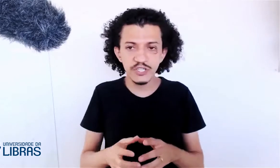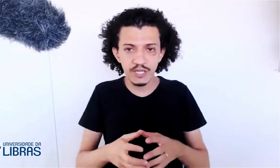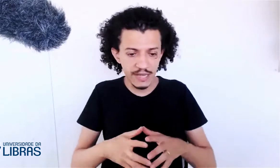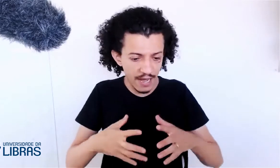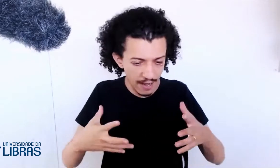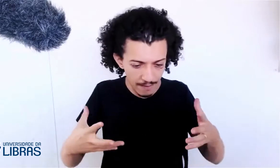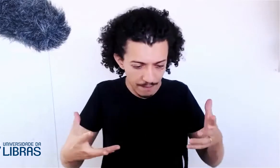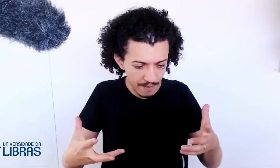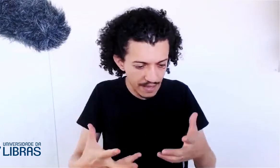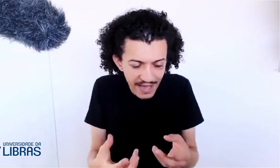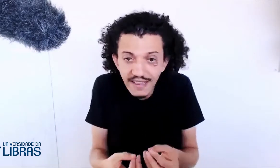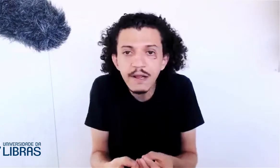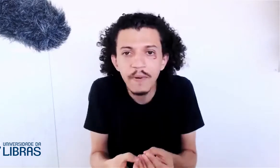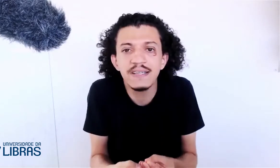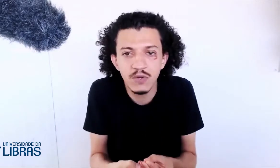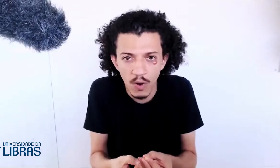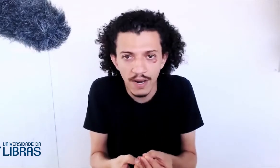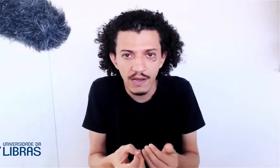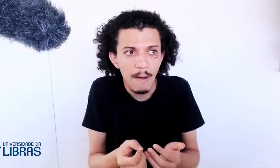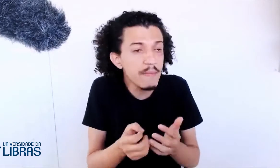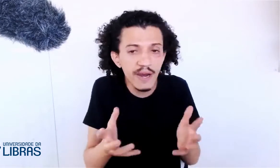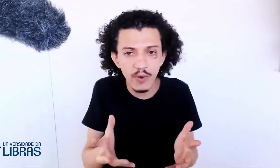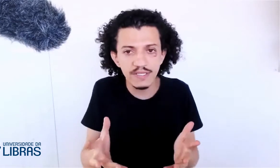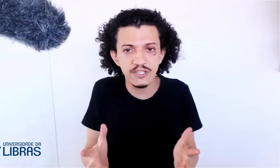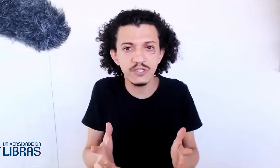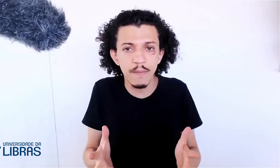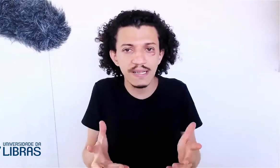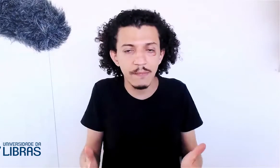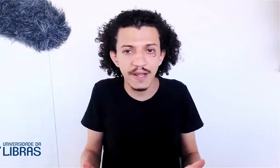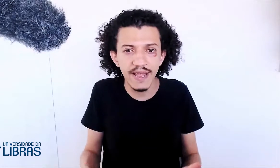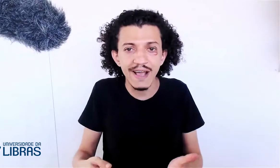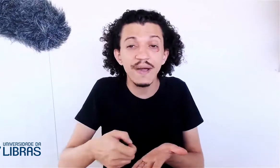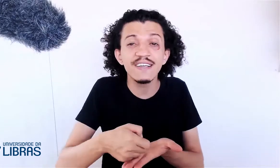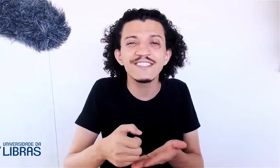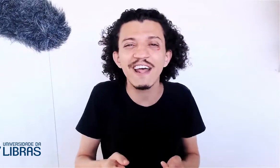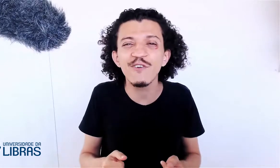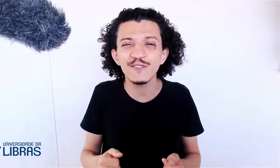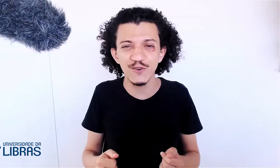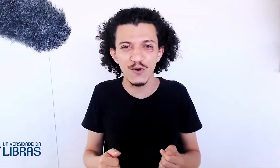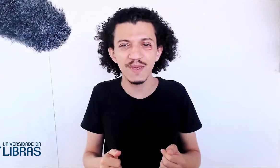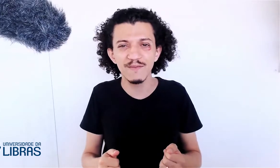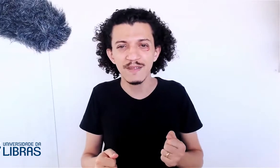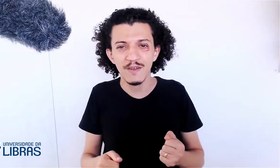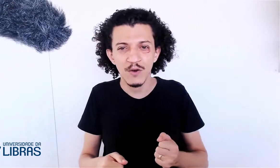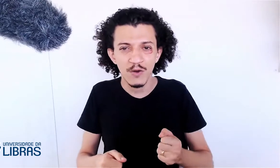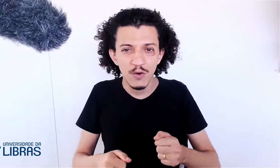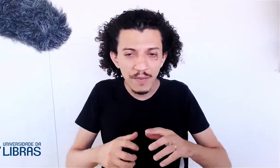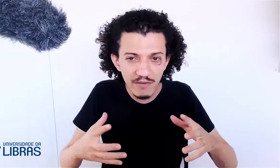gente entra para a escola, a primeira coisa que a gente começa a aprender é como é que a gente escreve o nosso nome, nome dos